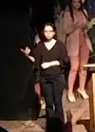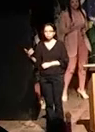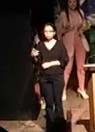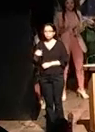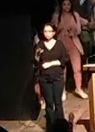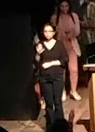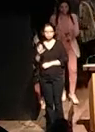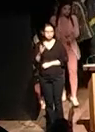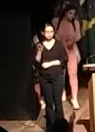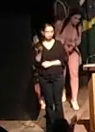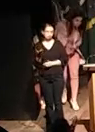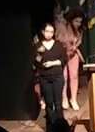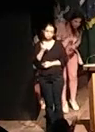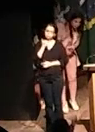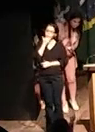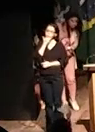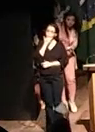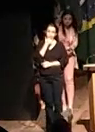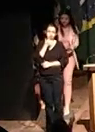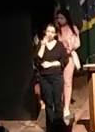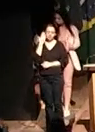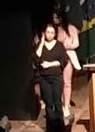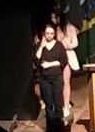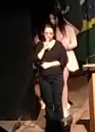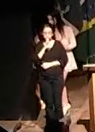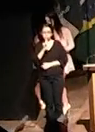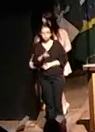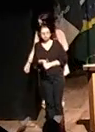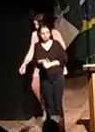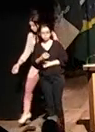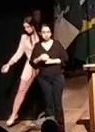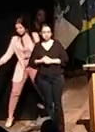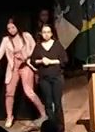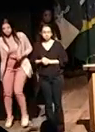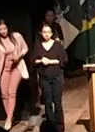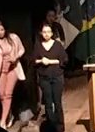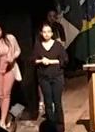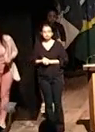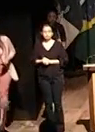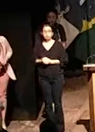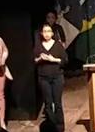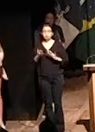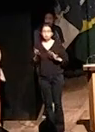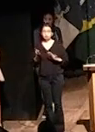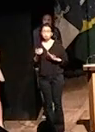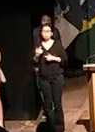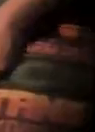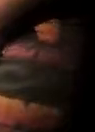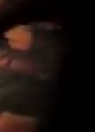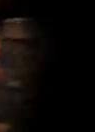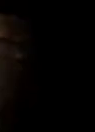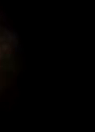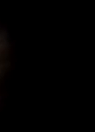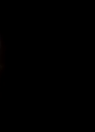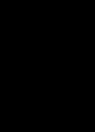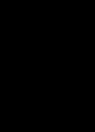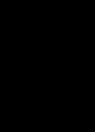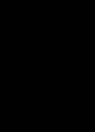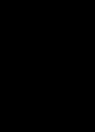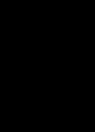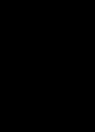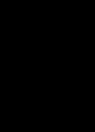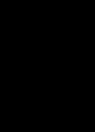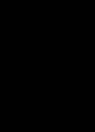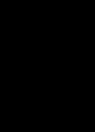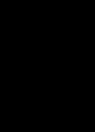doras eu vou ficar devendo essa resposta como eu falei eu não tô atuando ativamente agora né no